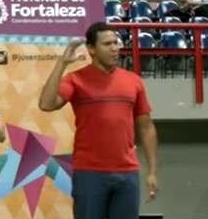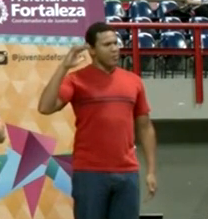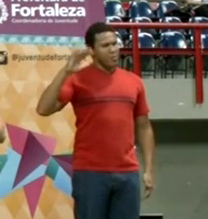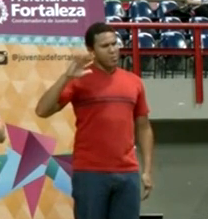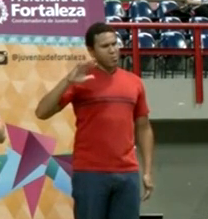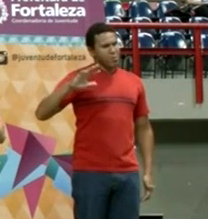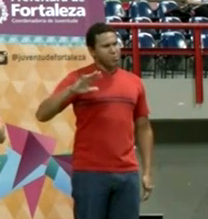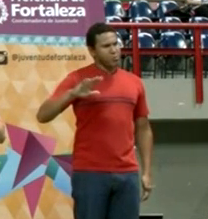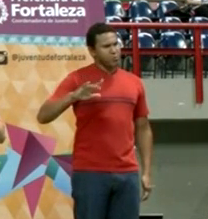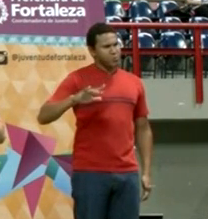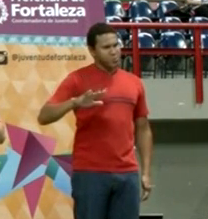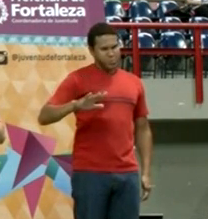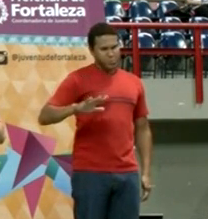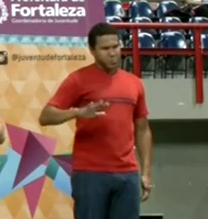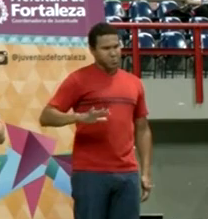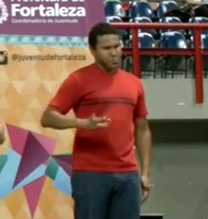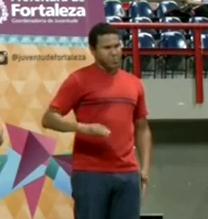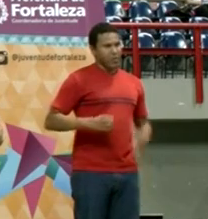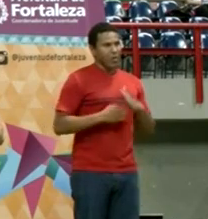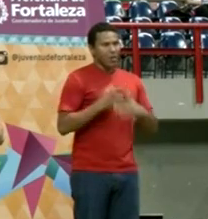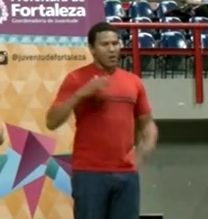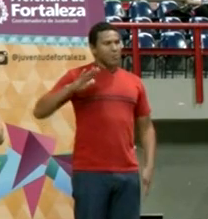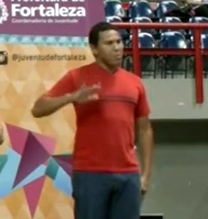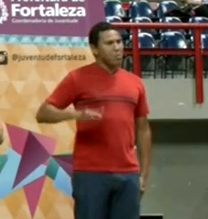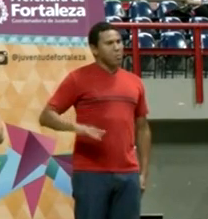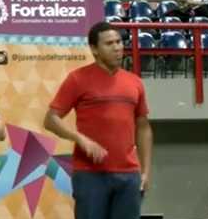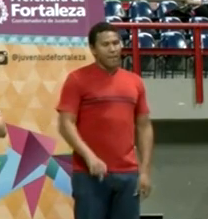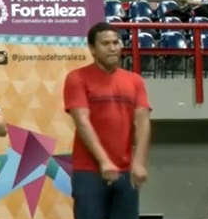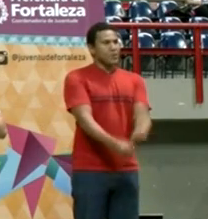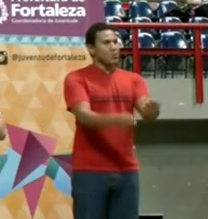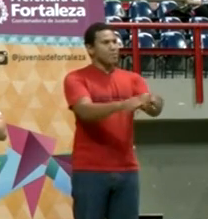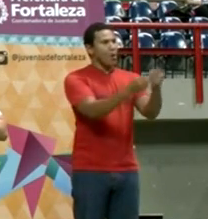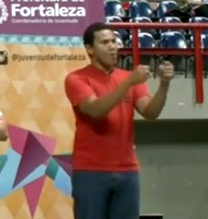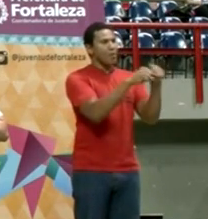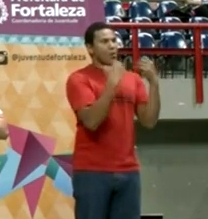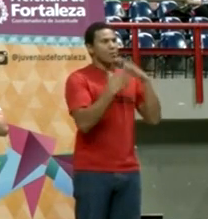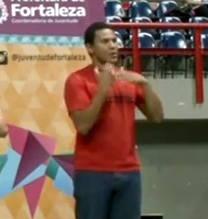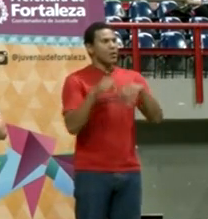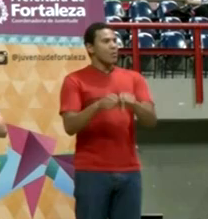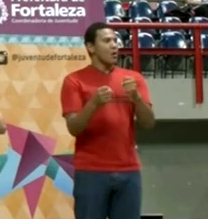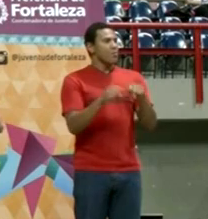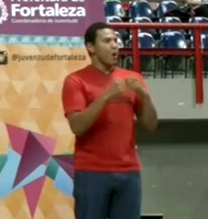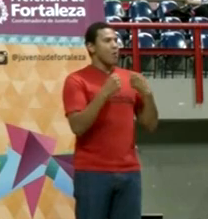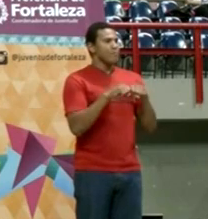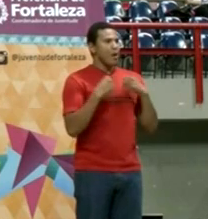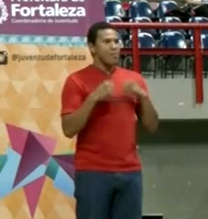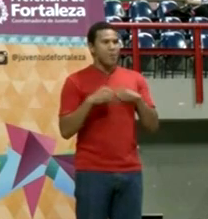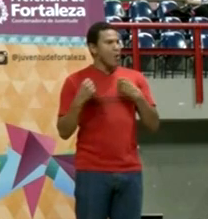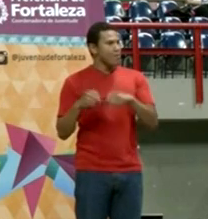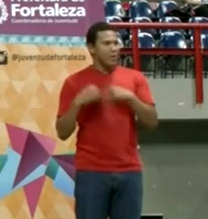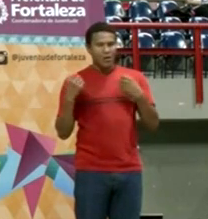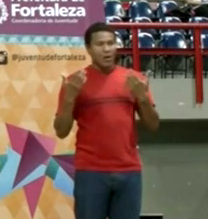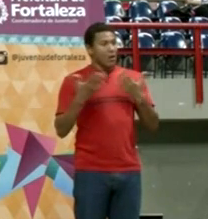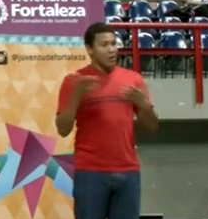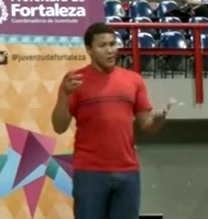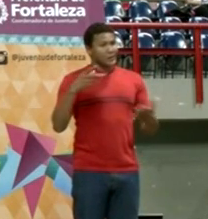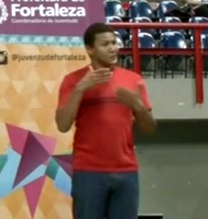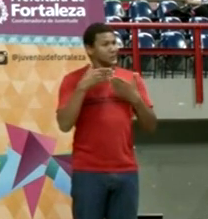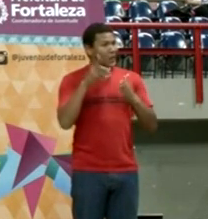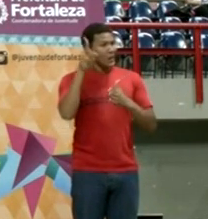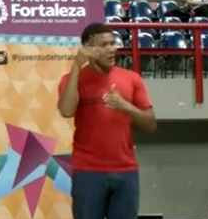tá? Que as ações das empresas quebraram, tá? Simplesmente houve a quebra da Bolsa de